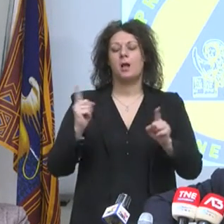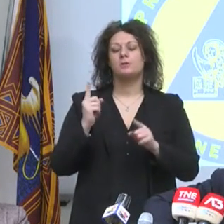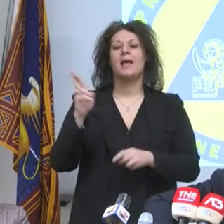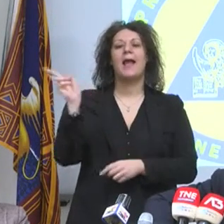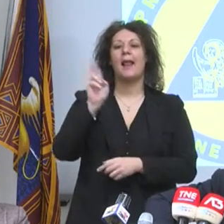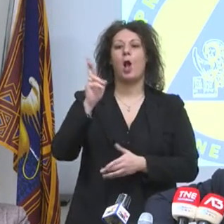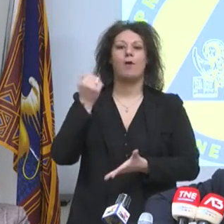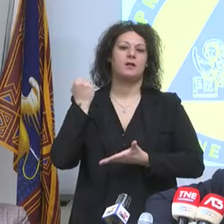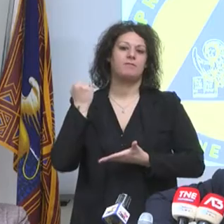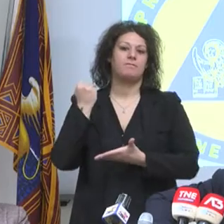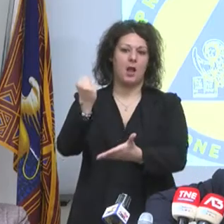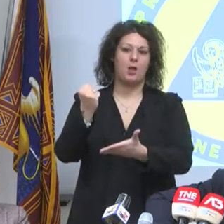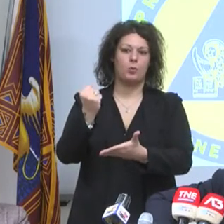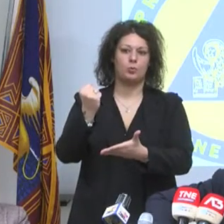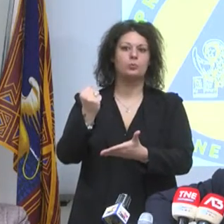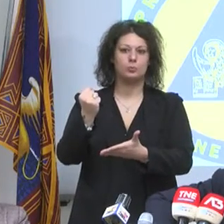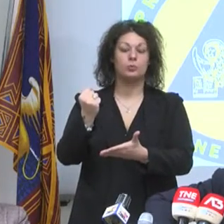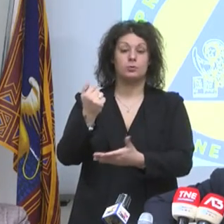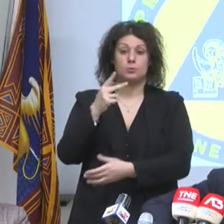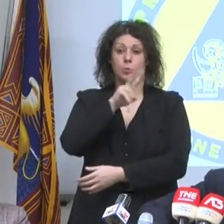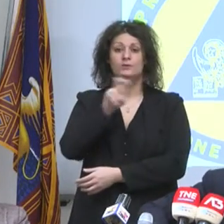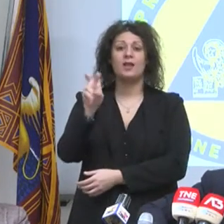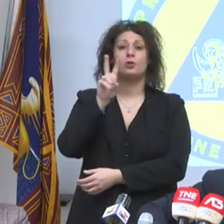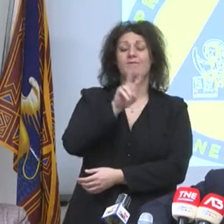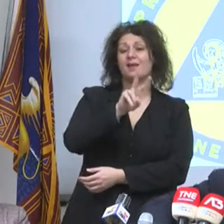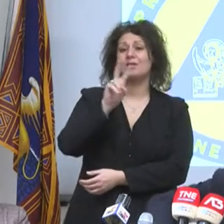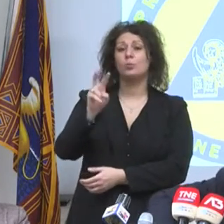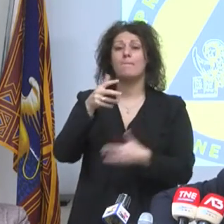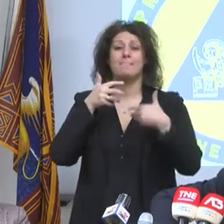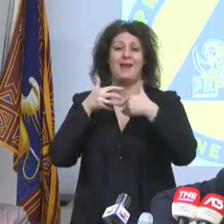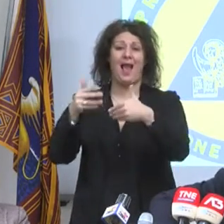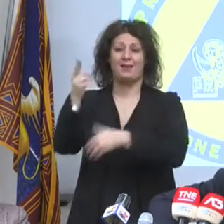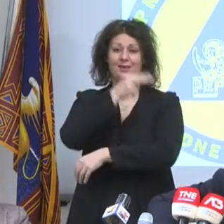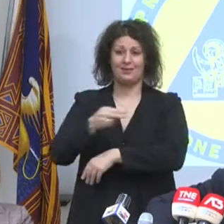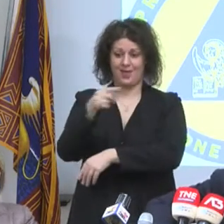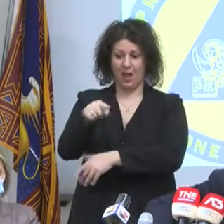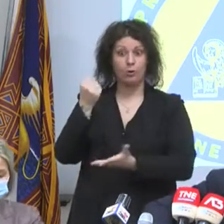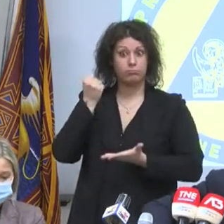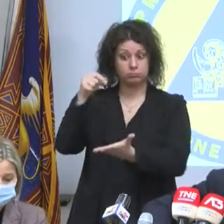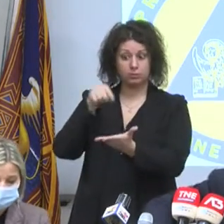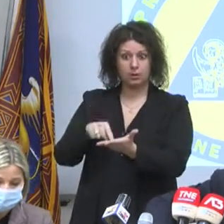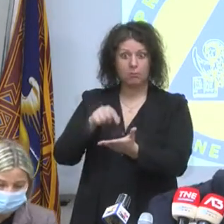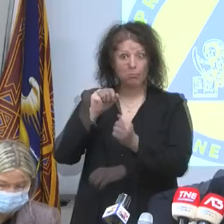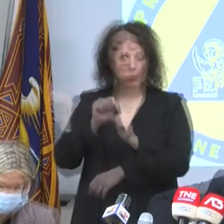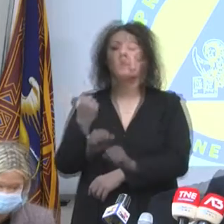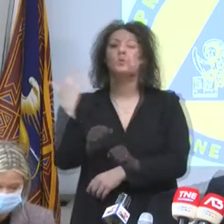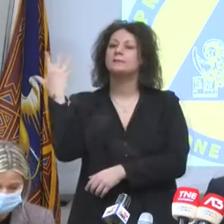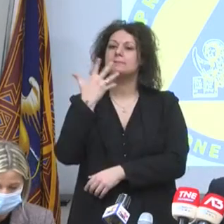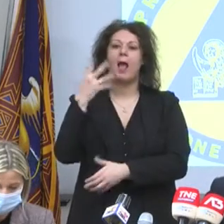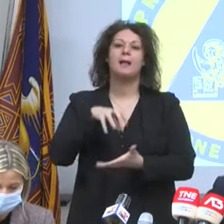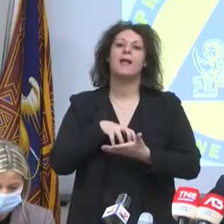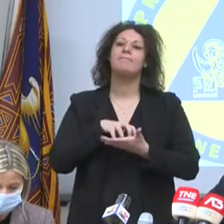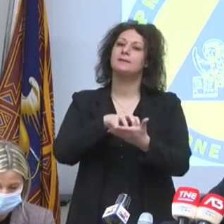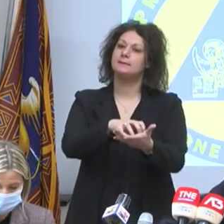miliardi di euro che possono essere una grande opportunità come un mega spreco noi dobbiamo